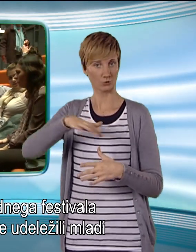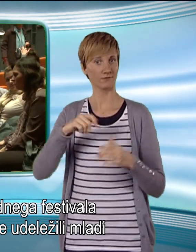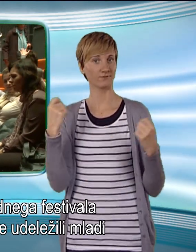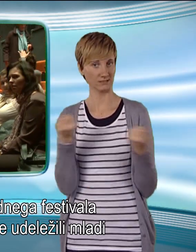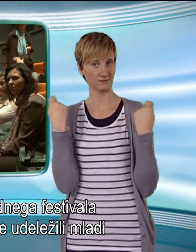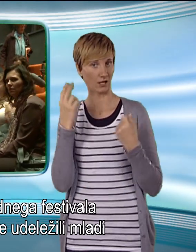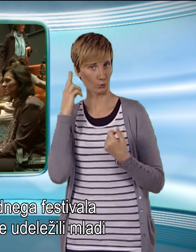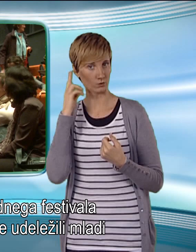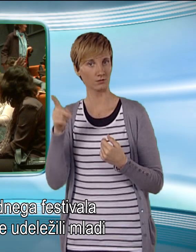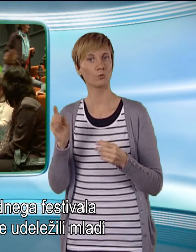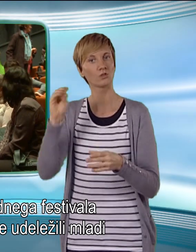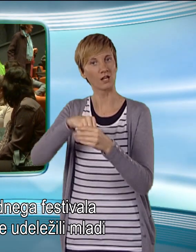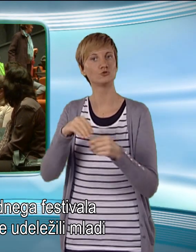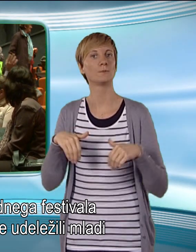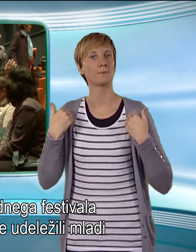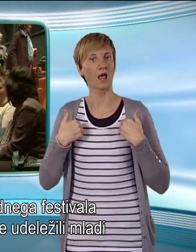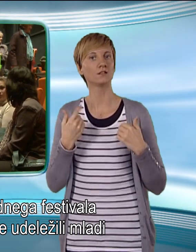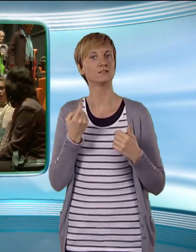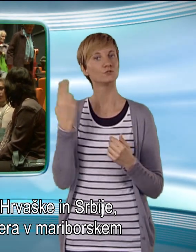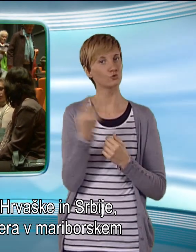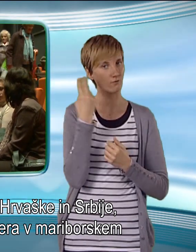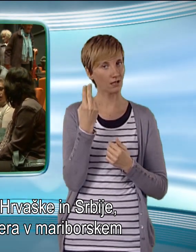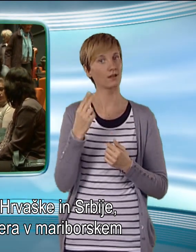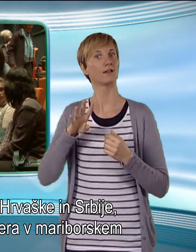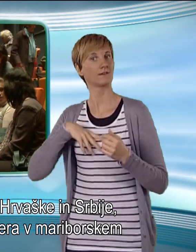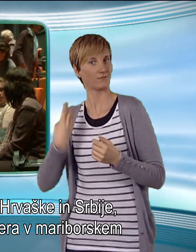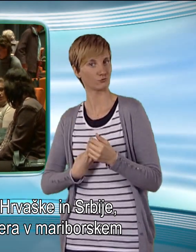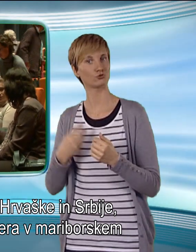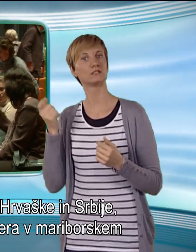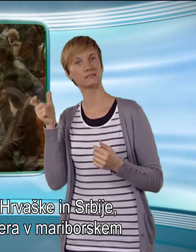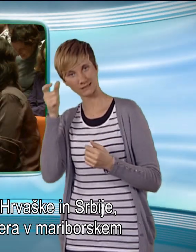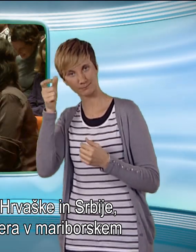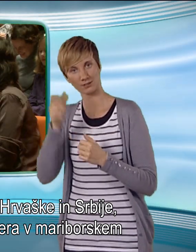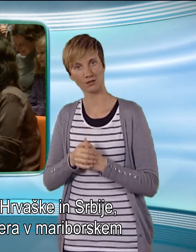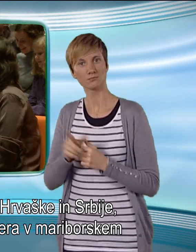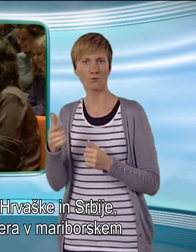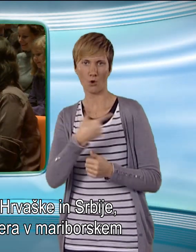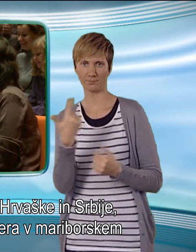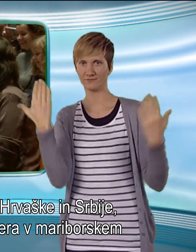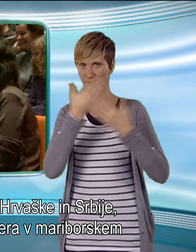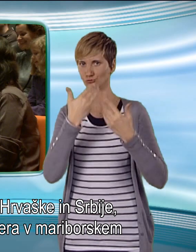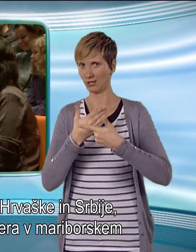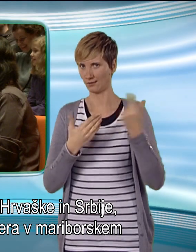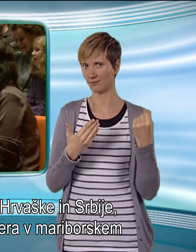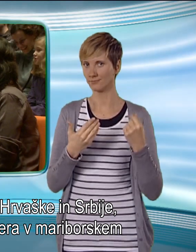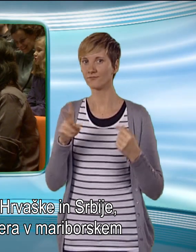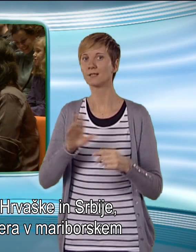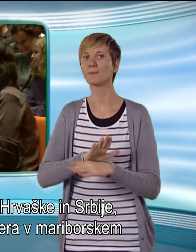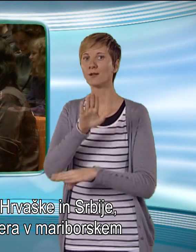Mednarodnega festivala gluhih so se udeležili mladi iz Slovenije, Hrvaške in Srbije, ki so oba večera v mariborskem lutkovnem gledališču